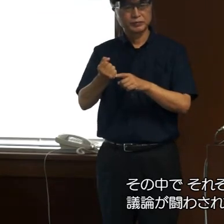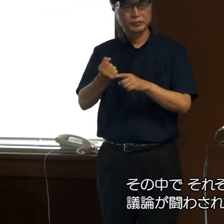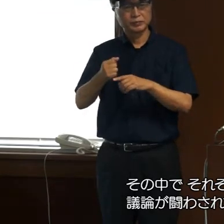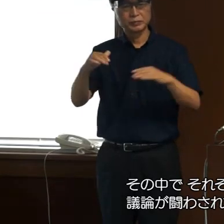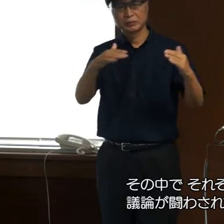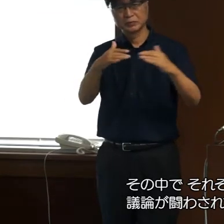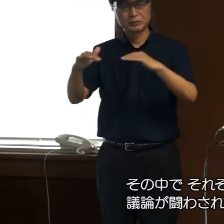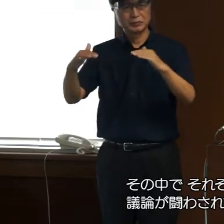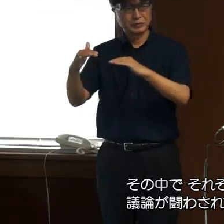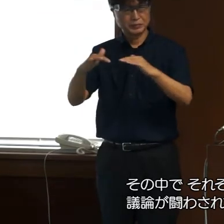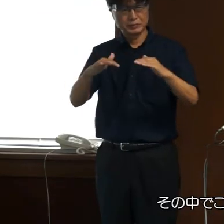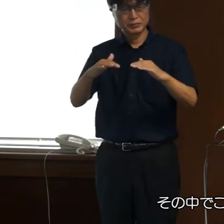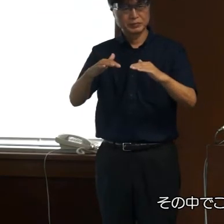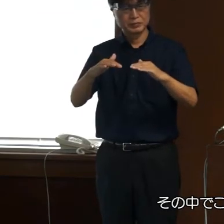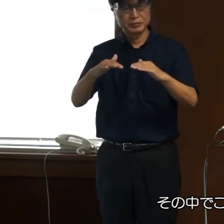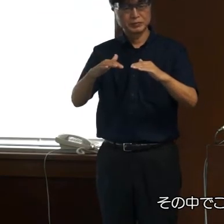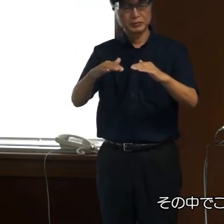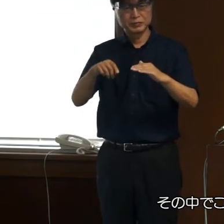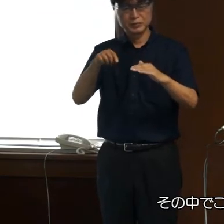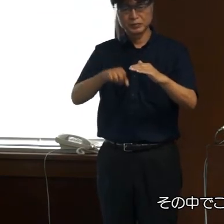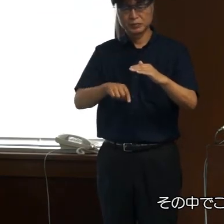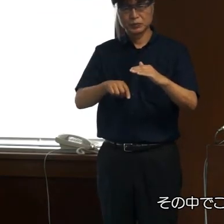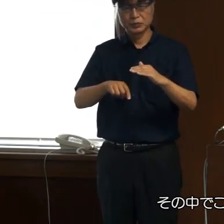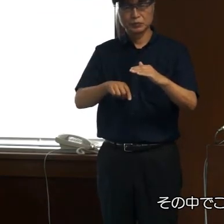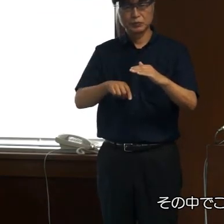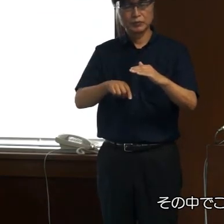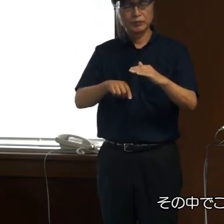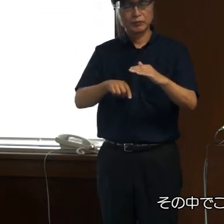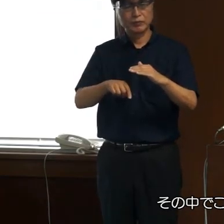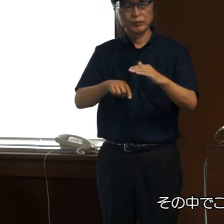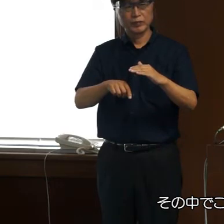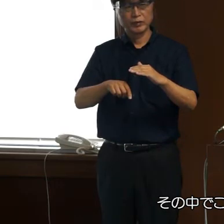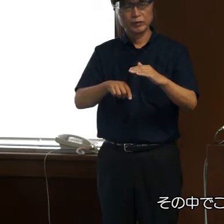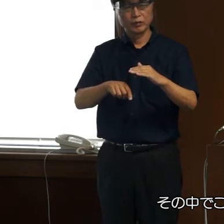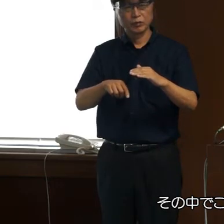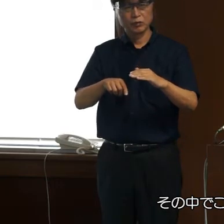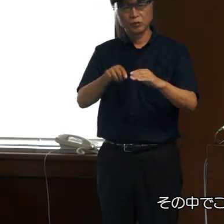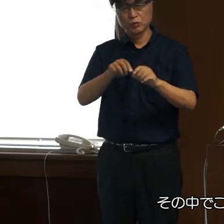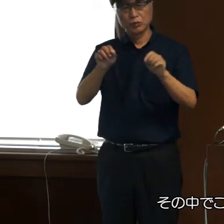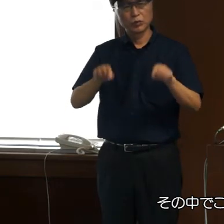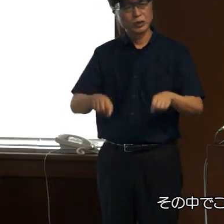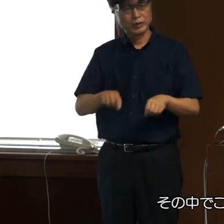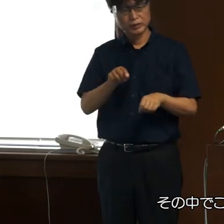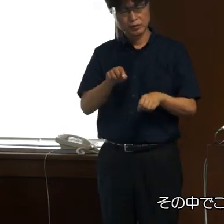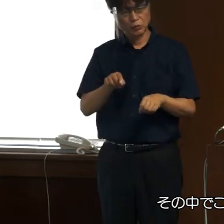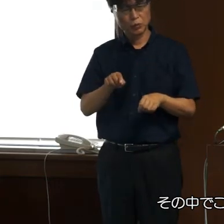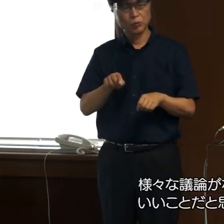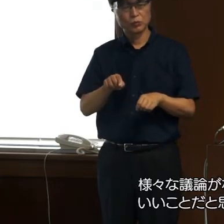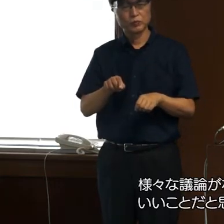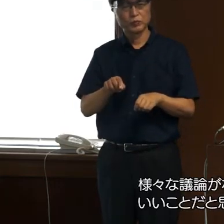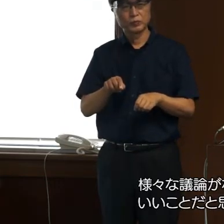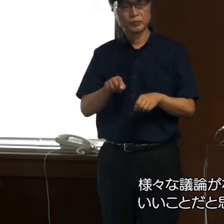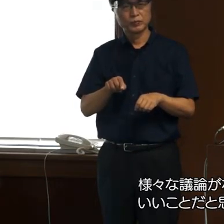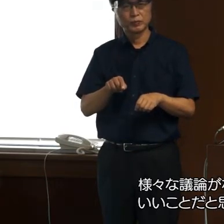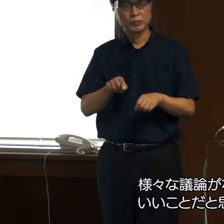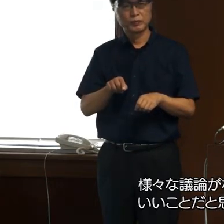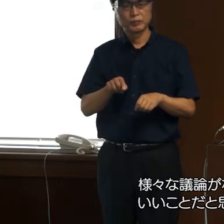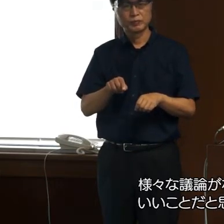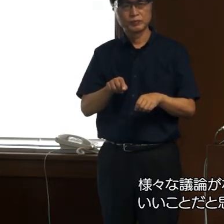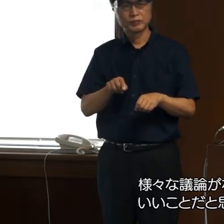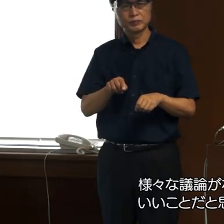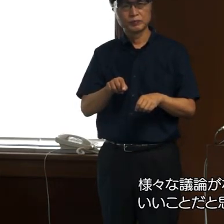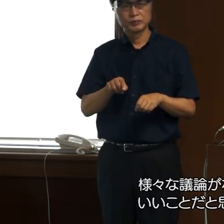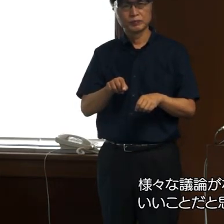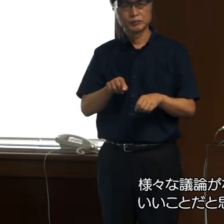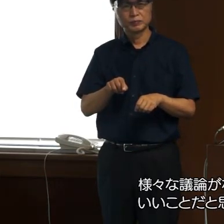議論が戦わされて、その中で、この問題についてのさまざまな議